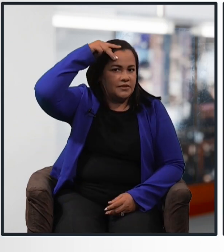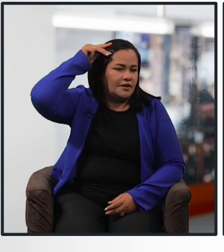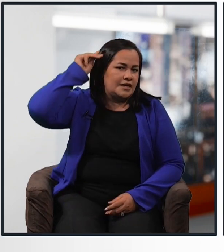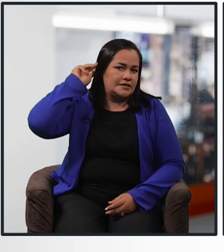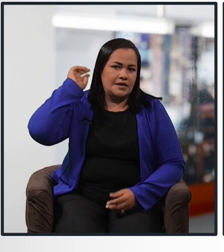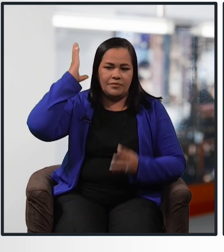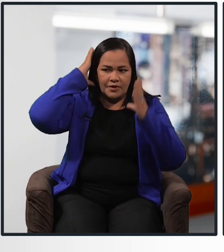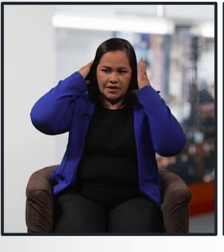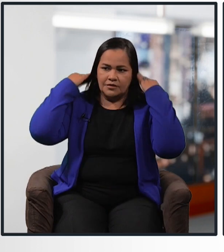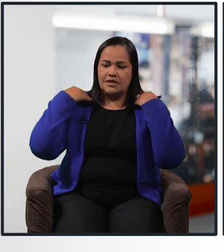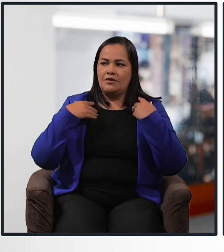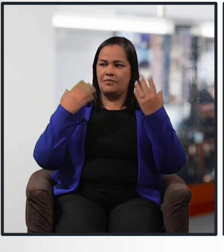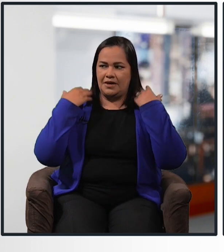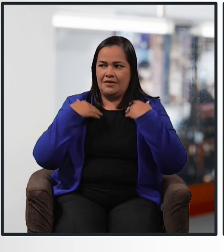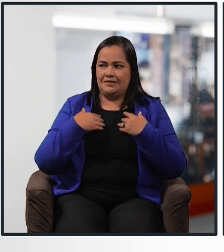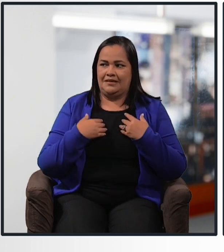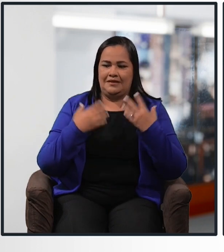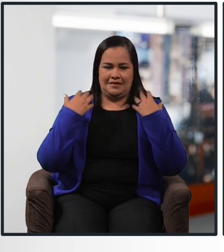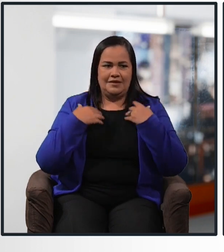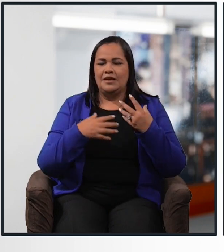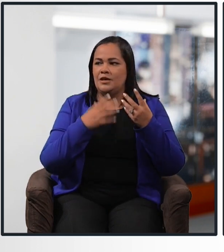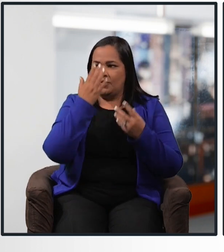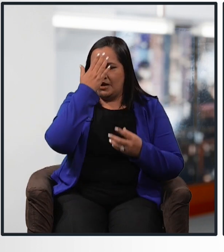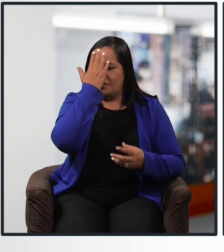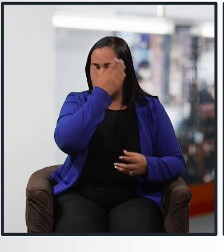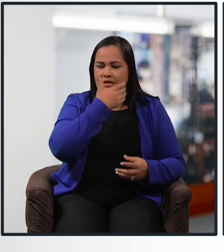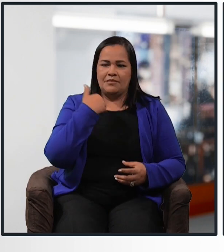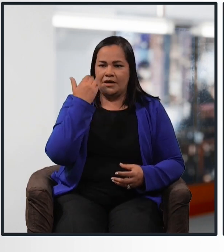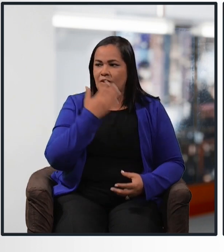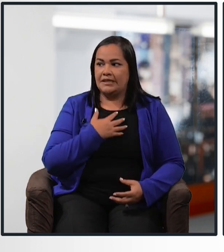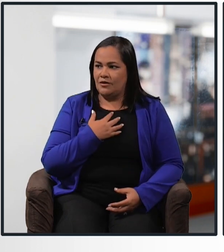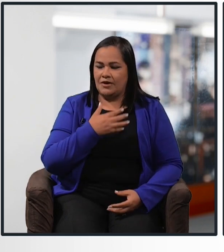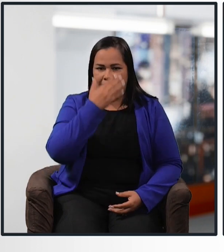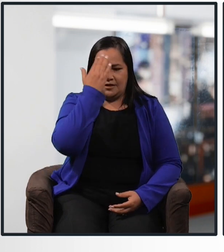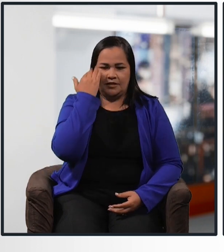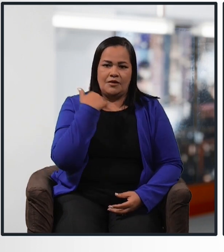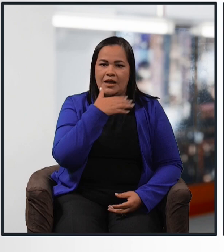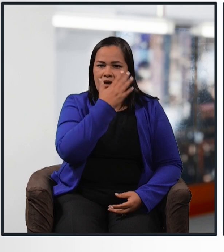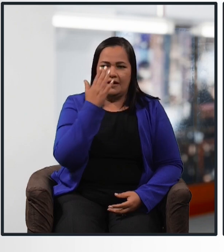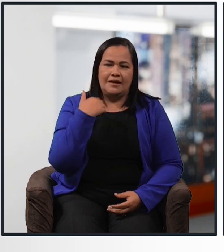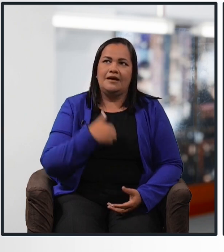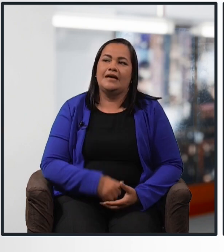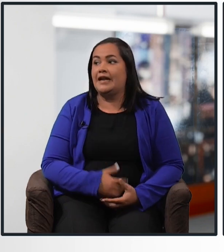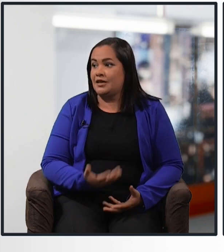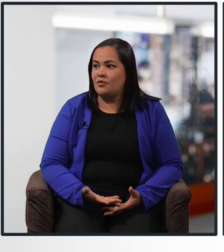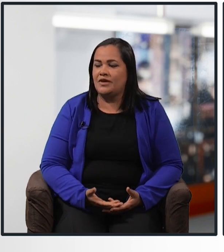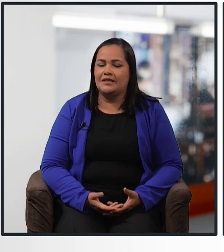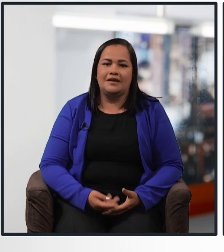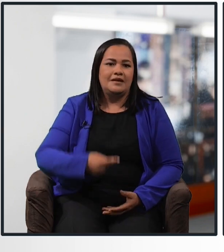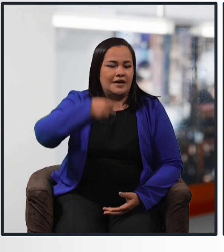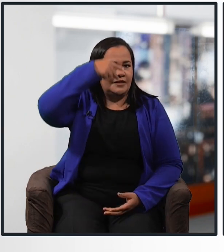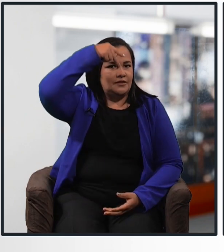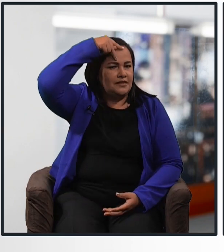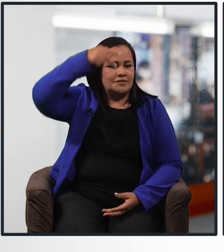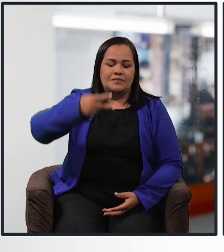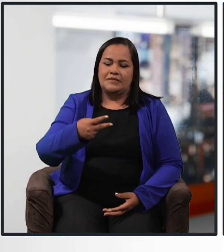mí me pusieron así porque yo tengo el pelo así, y porque siempre, nunca tengo flequillo, tengo la cara descubierta.